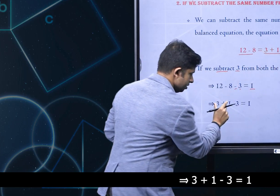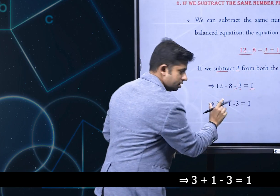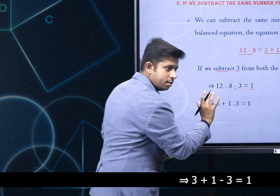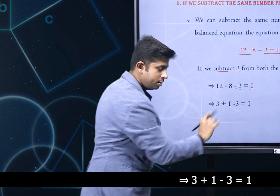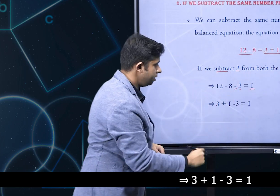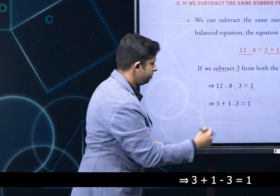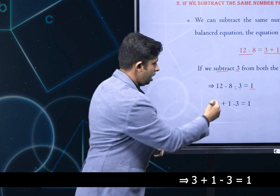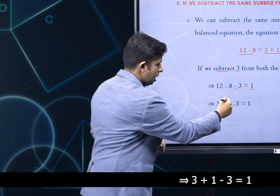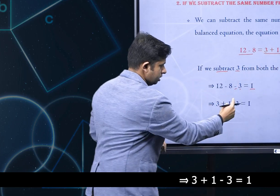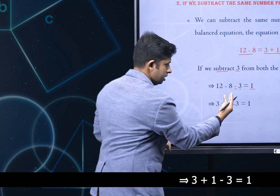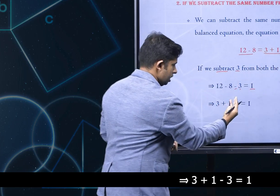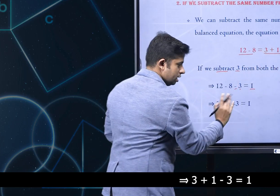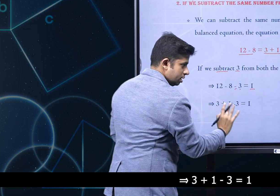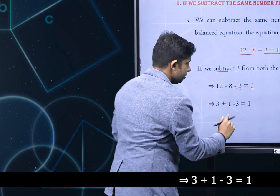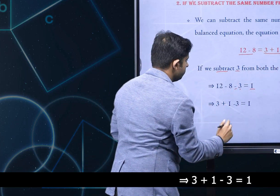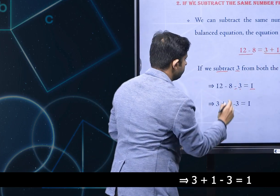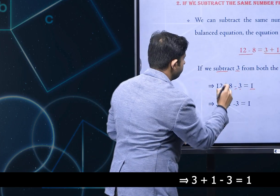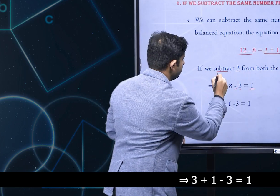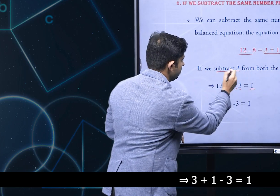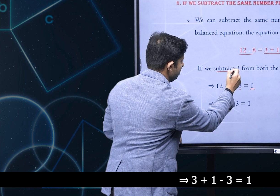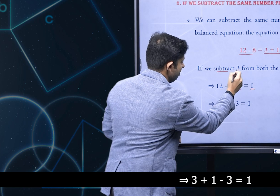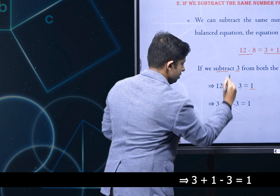implies 3 + 1 - 3 = 1.